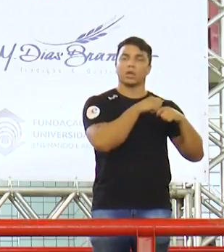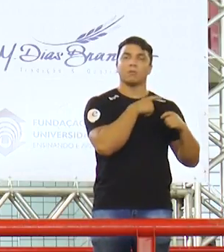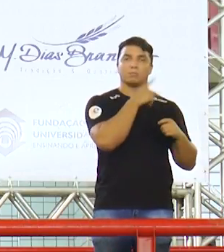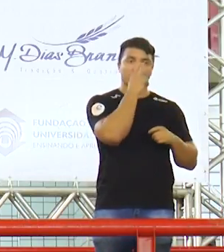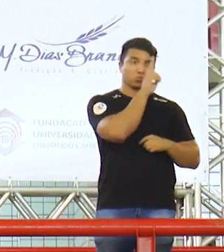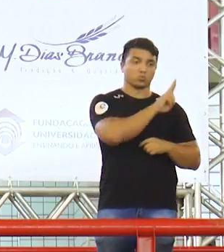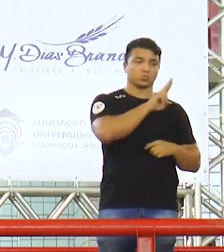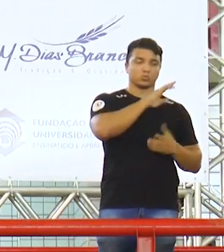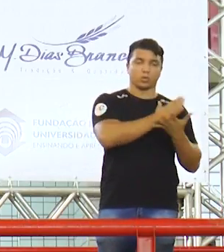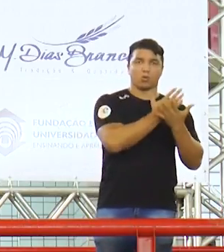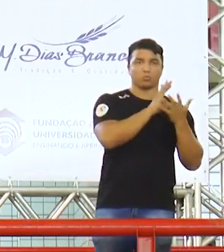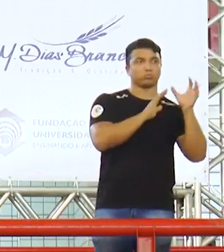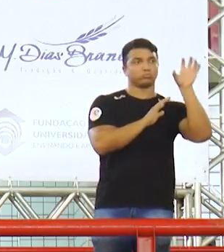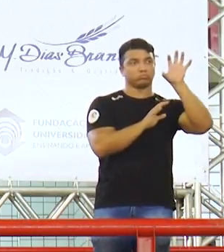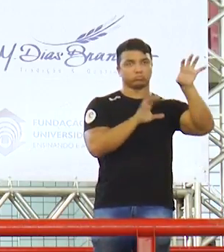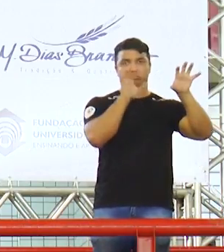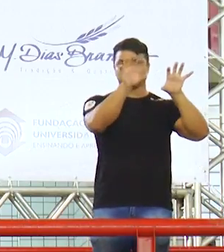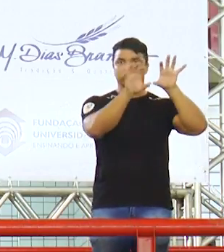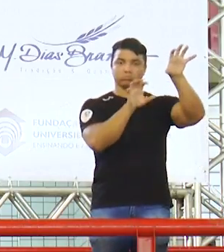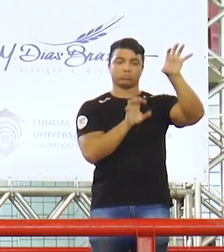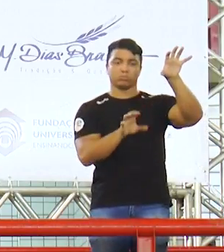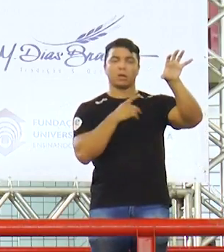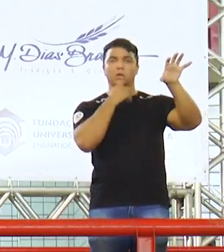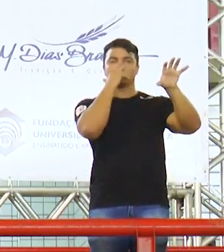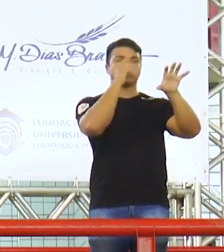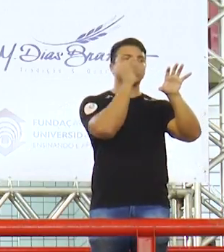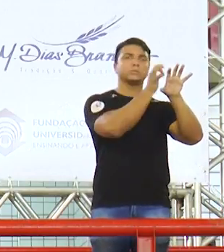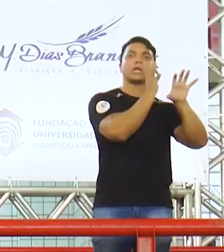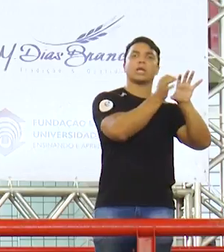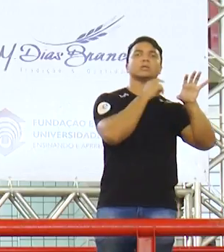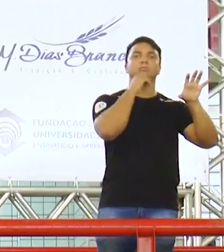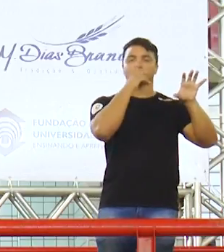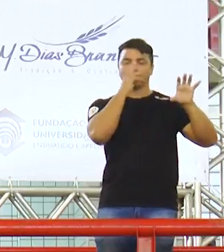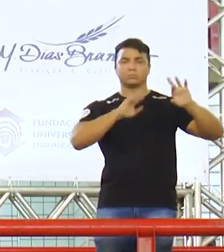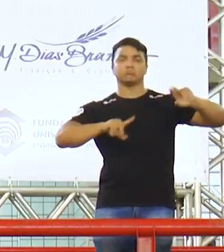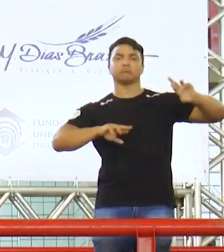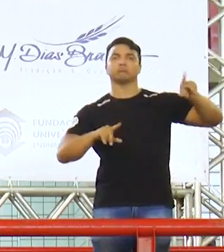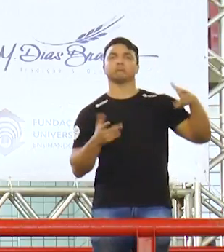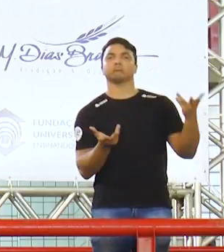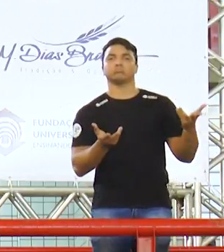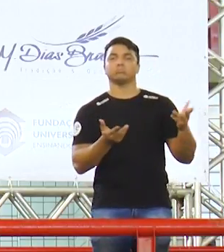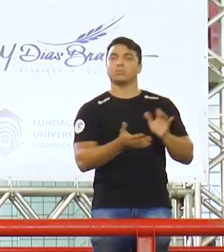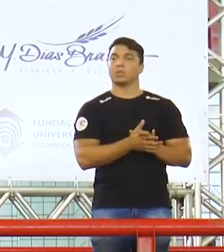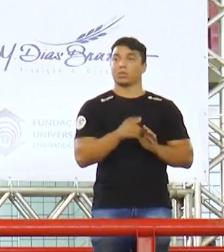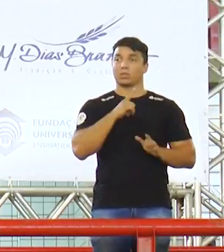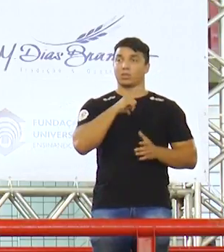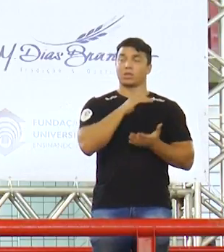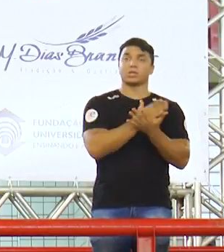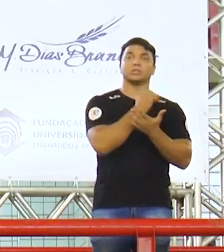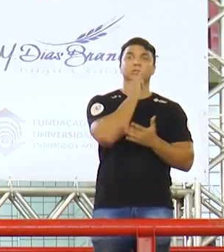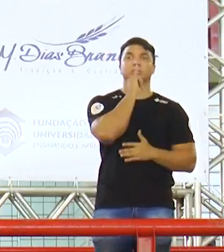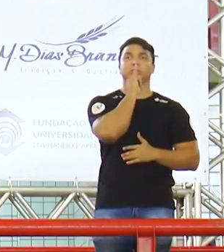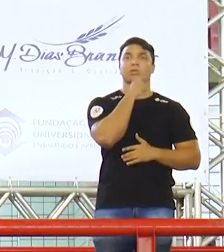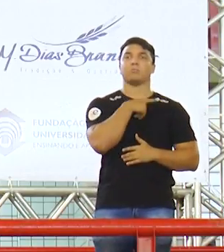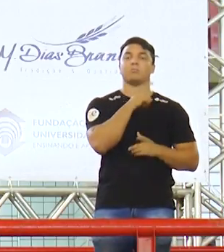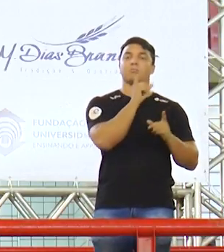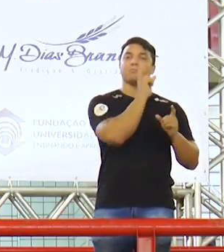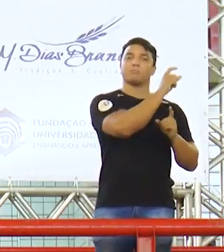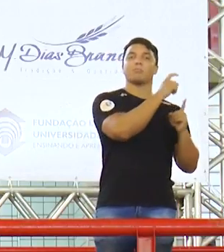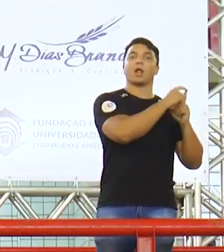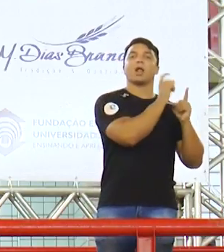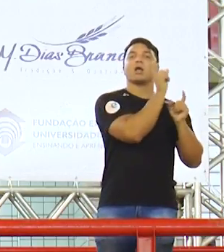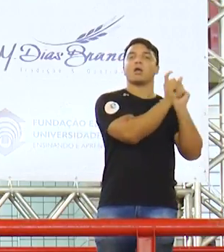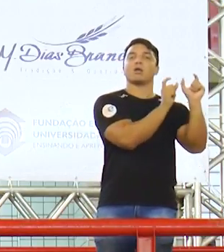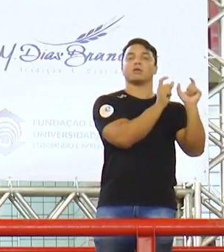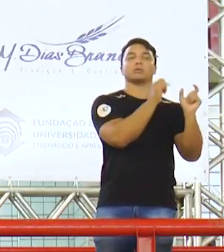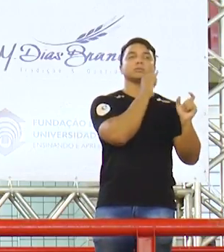funcionais em uma região e não são tão funcionais em outra região. Nós usamos aqui determinadas